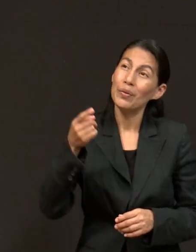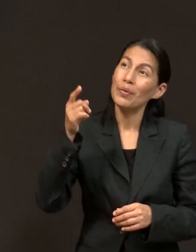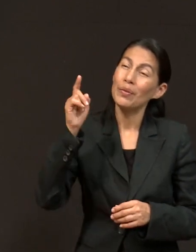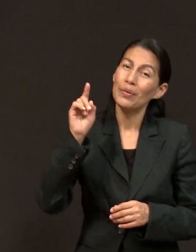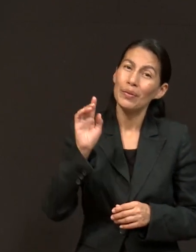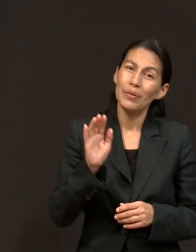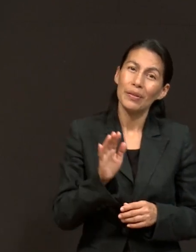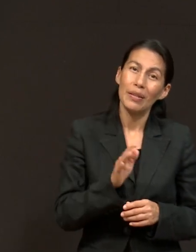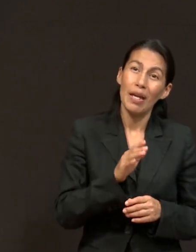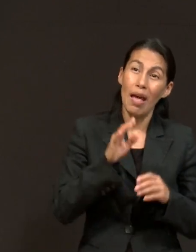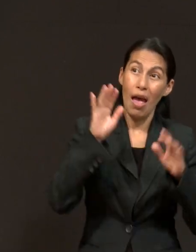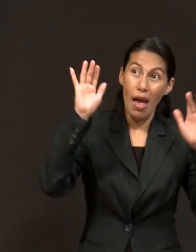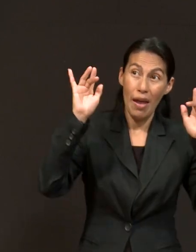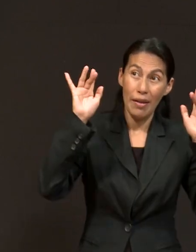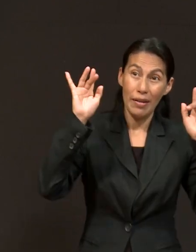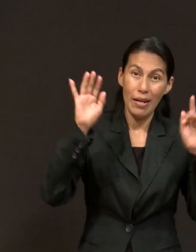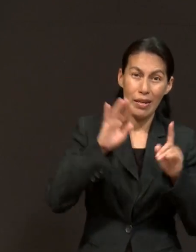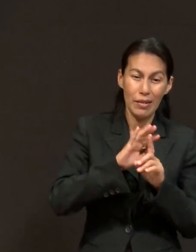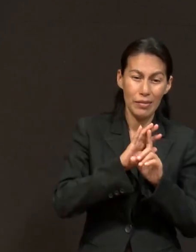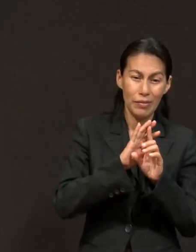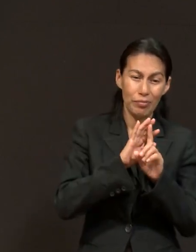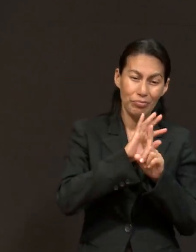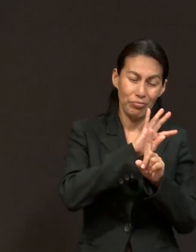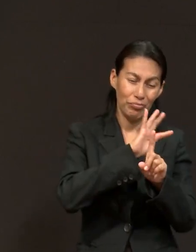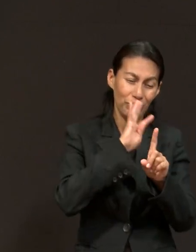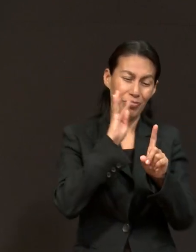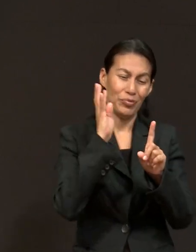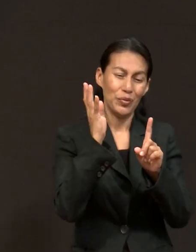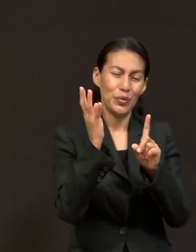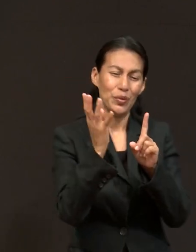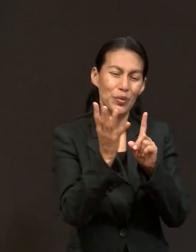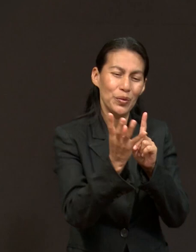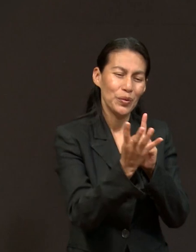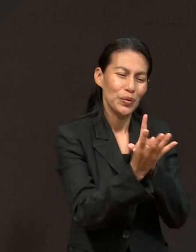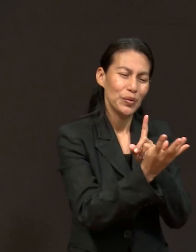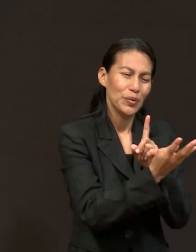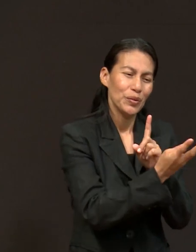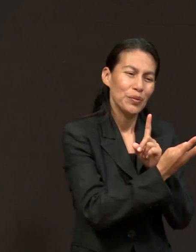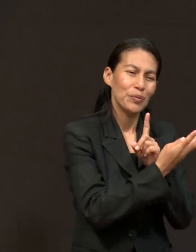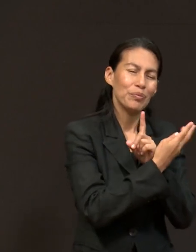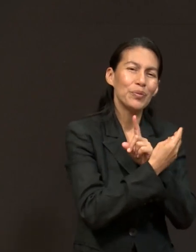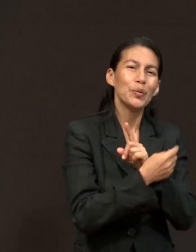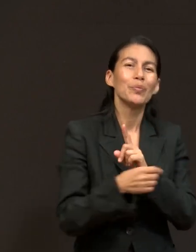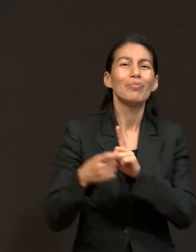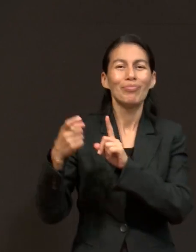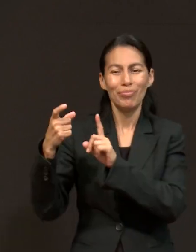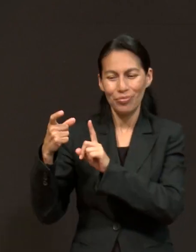cerca están Cerca de ti ti